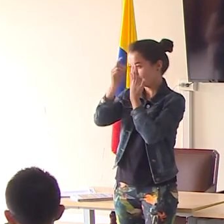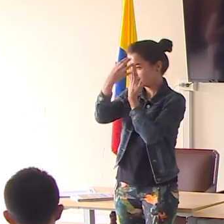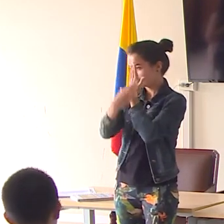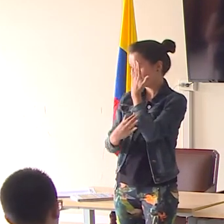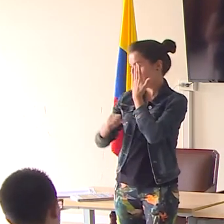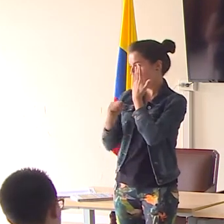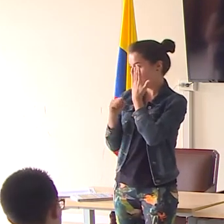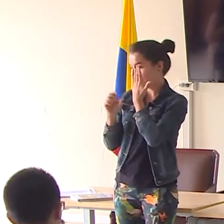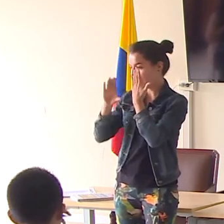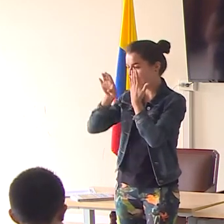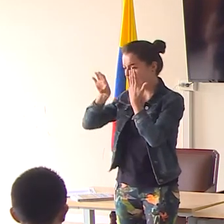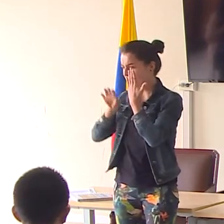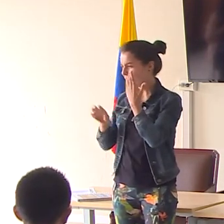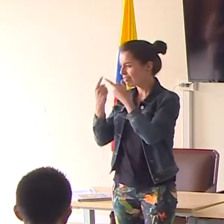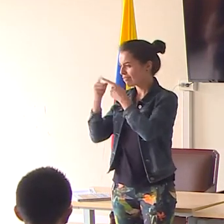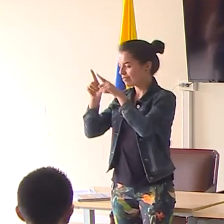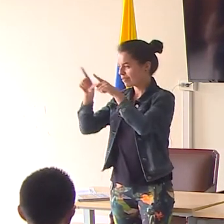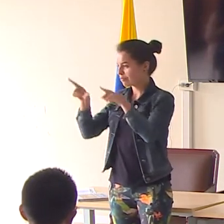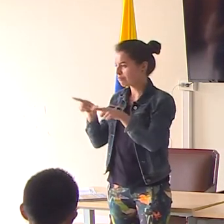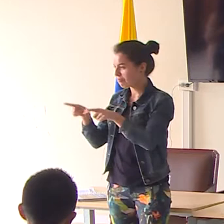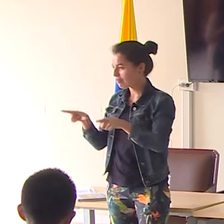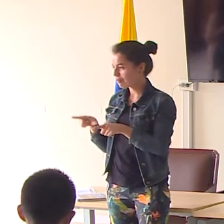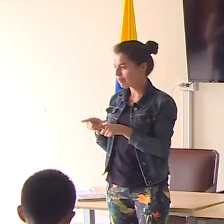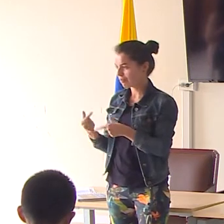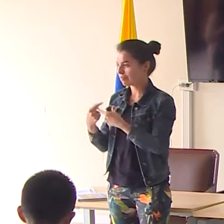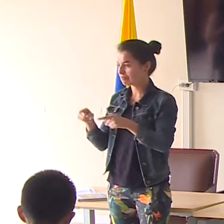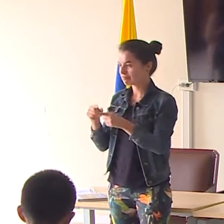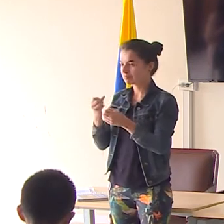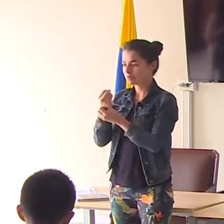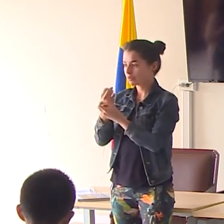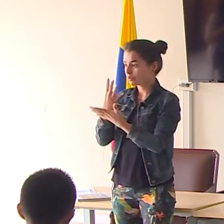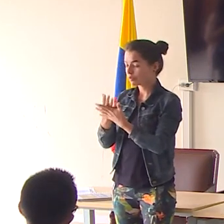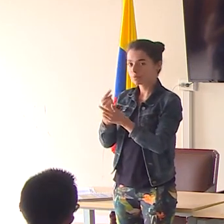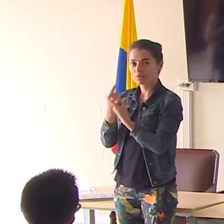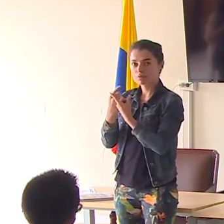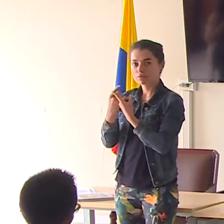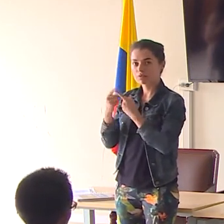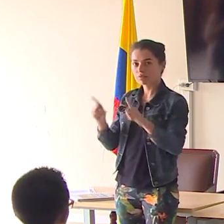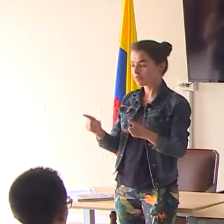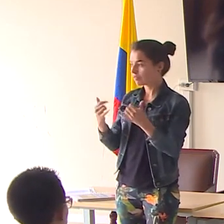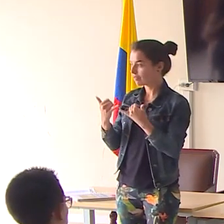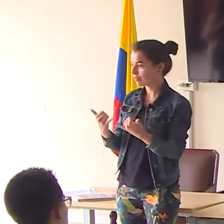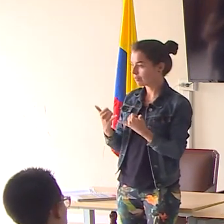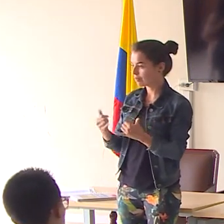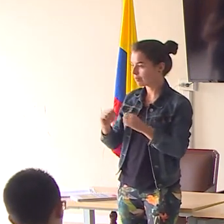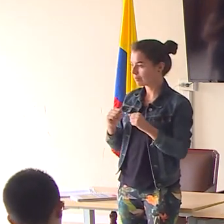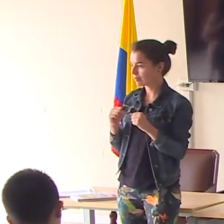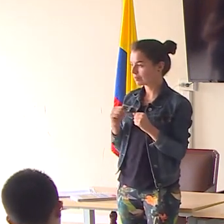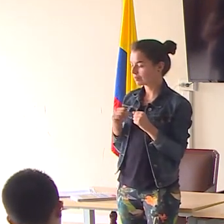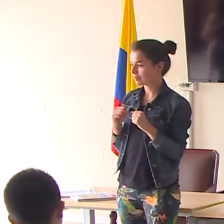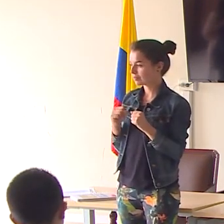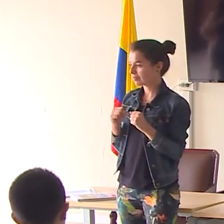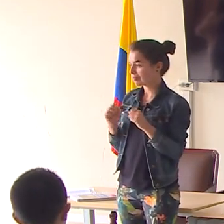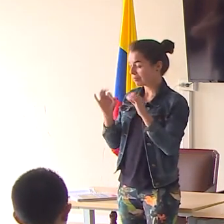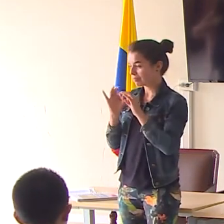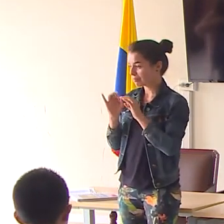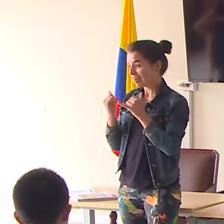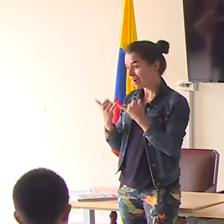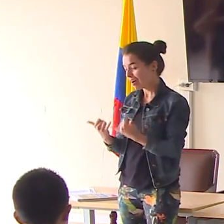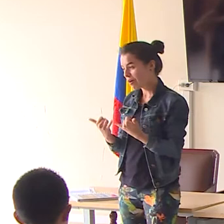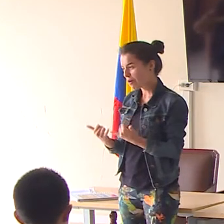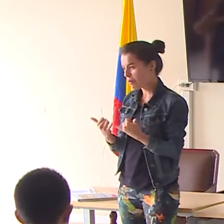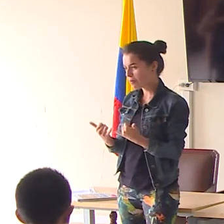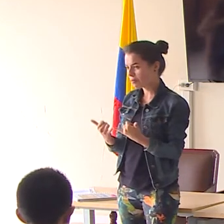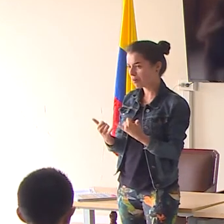2015 la transformación en la estructura urbana que tiene actualmente bogotá ya no no y ya no es muy determinante